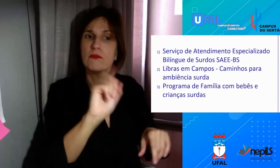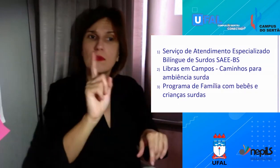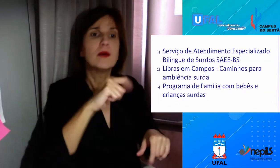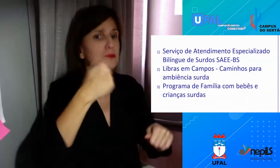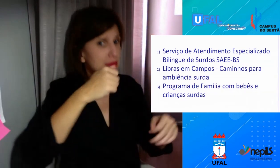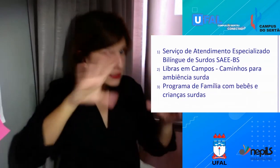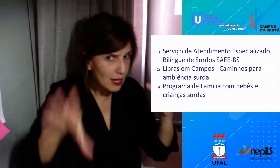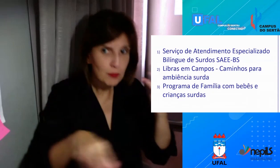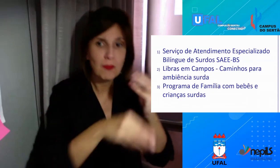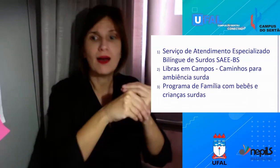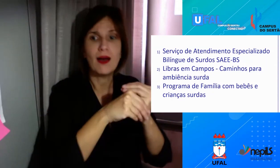superior.